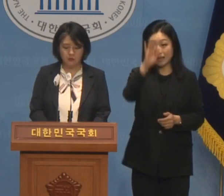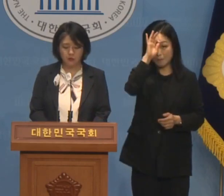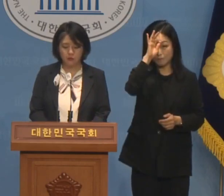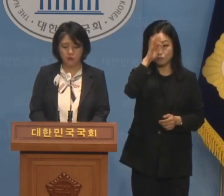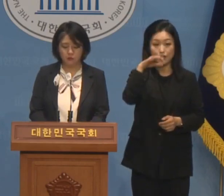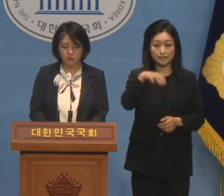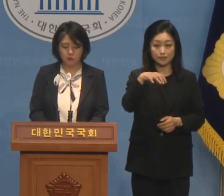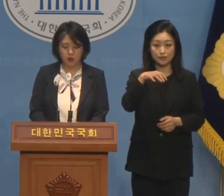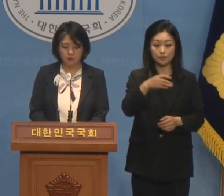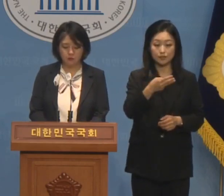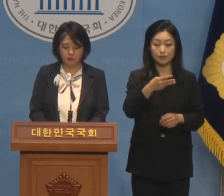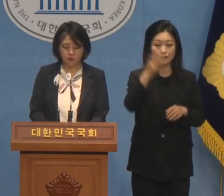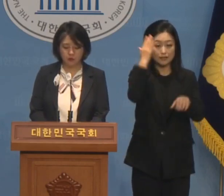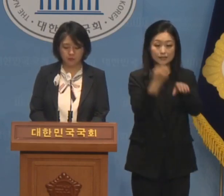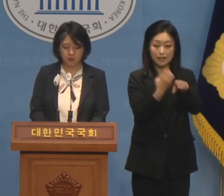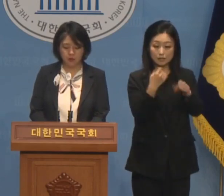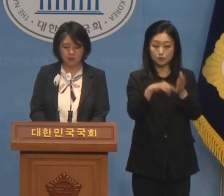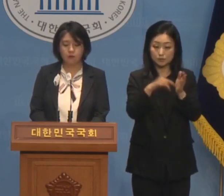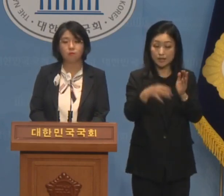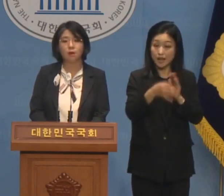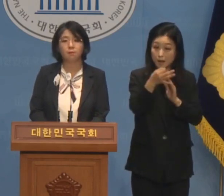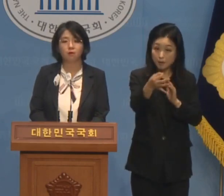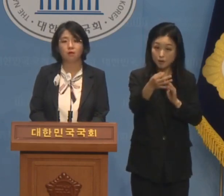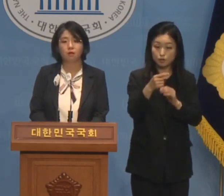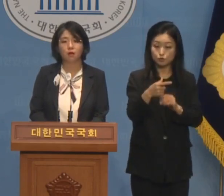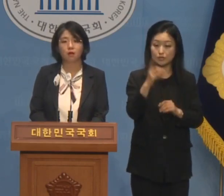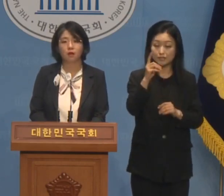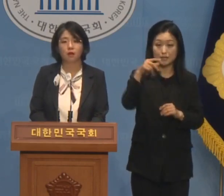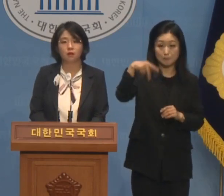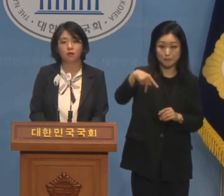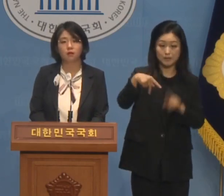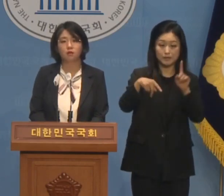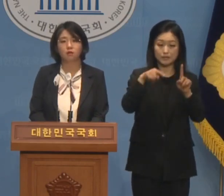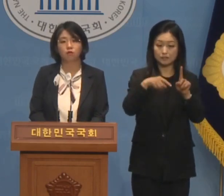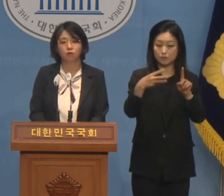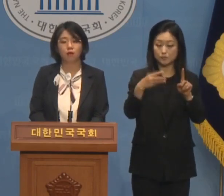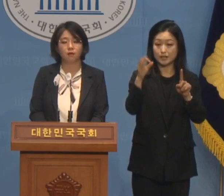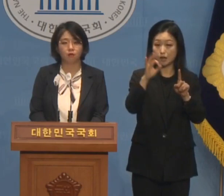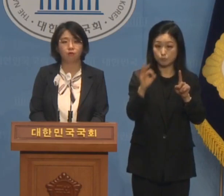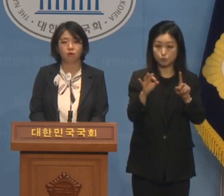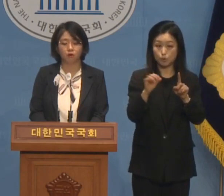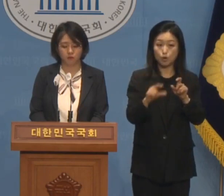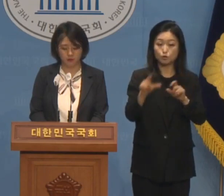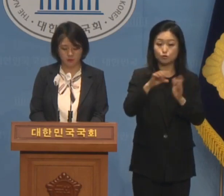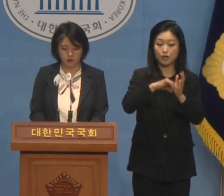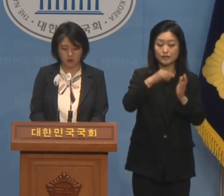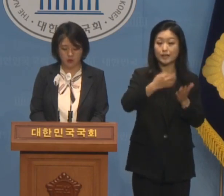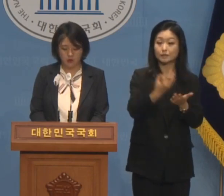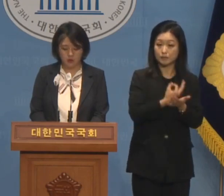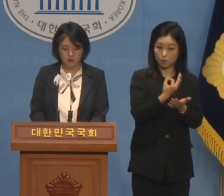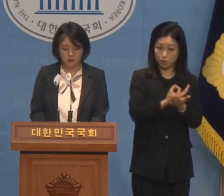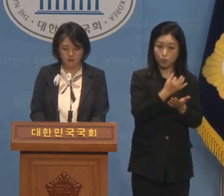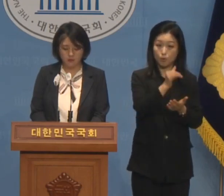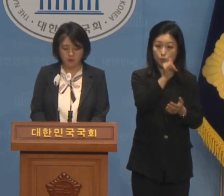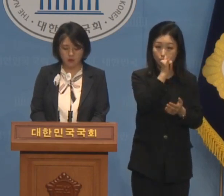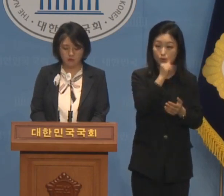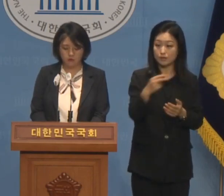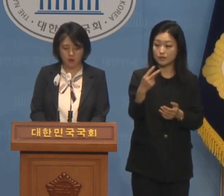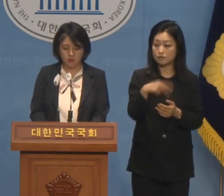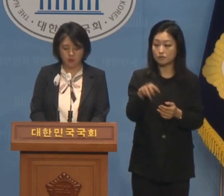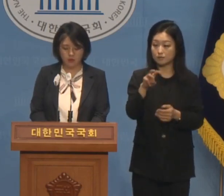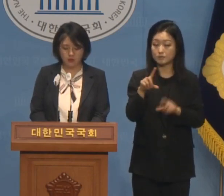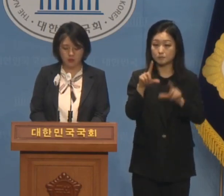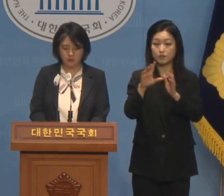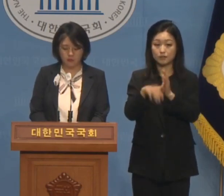IMF는 탄소세 도입으로 한국은 GDP의 1.3%에 해당하는 추가 세수를 얻으면서 2030년